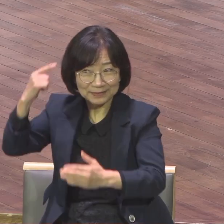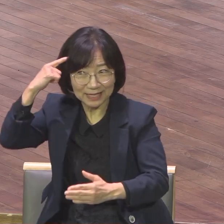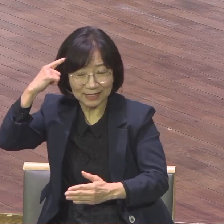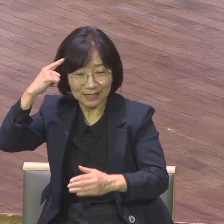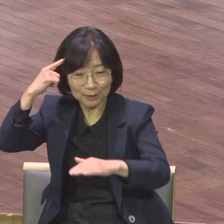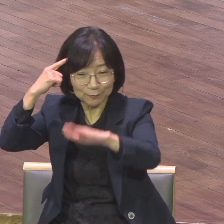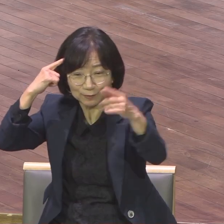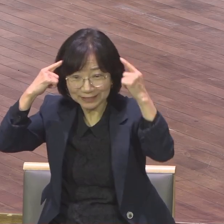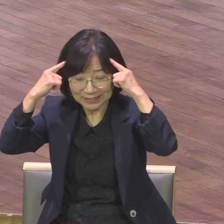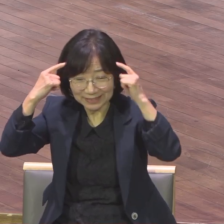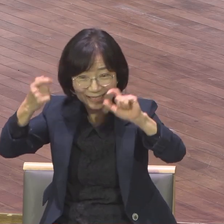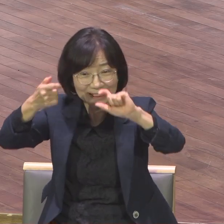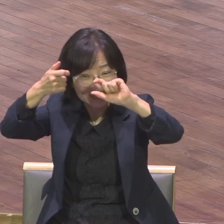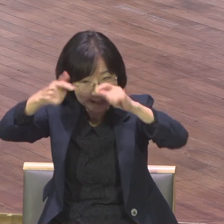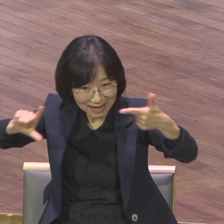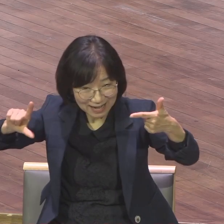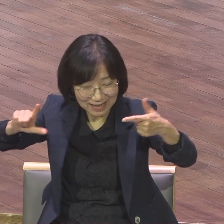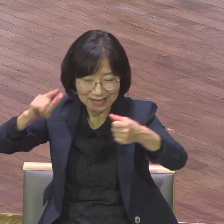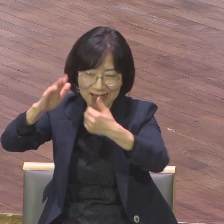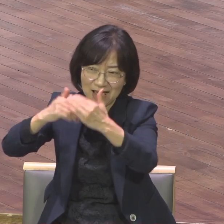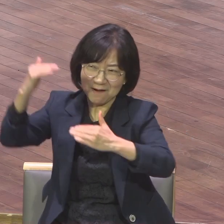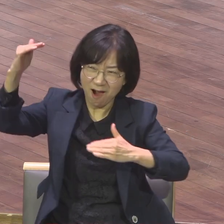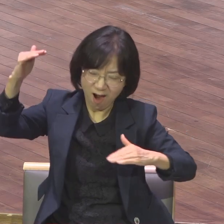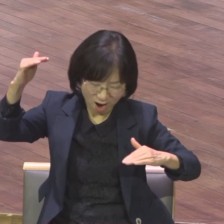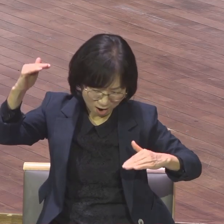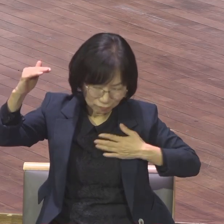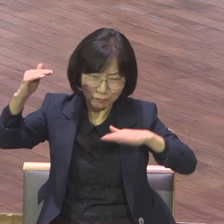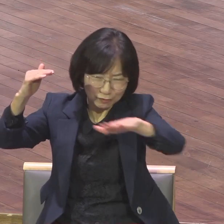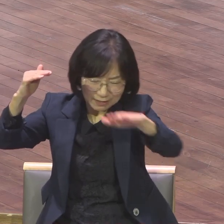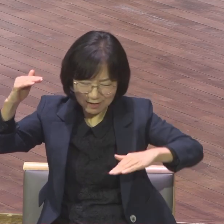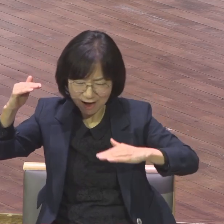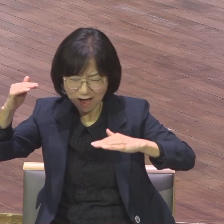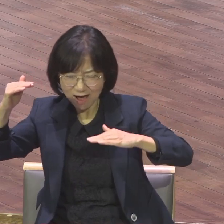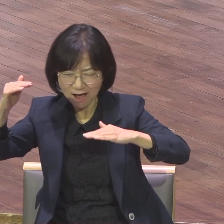다른데 하나님 능력은 내 능력 다른데